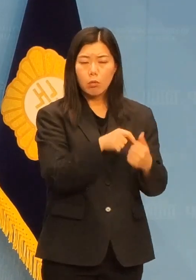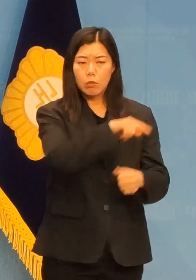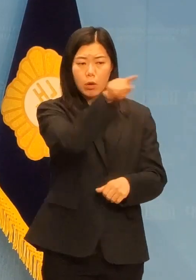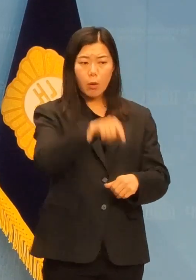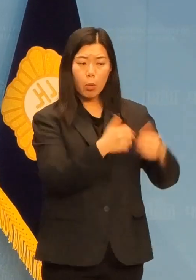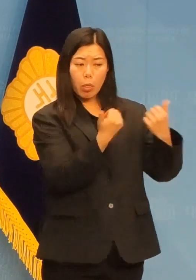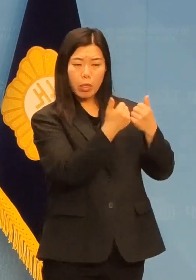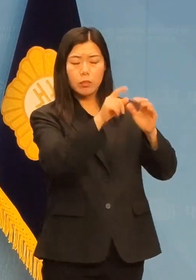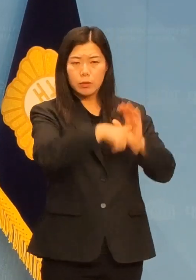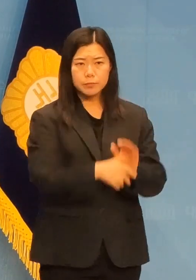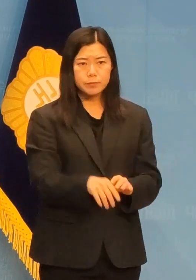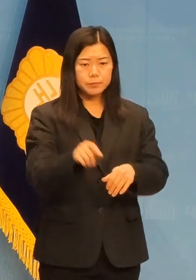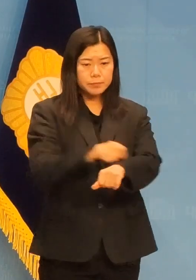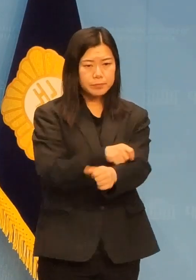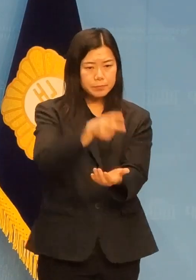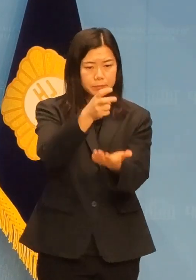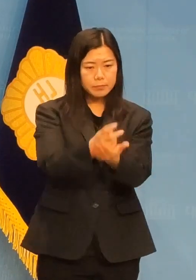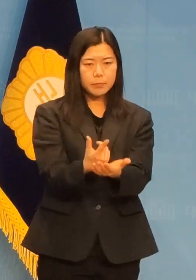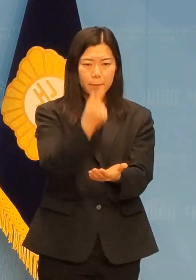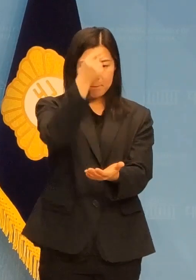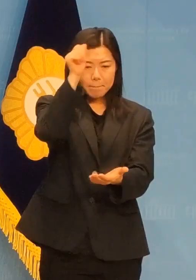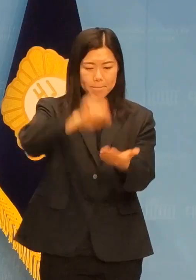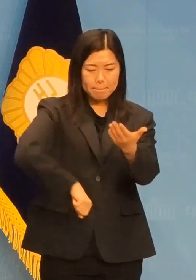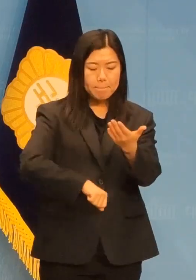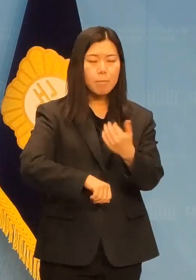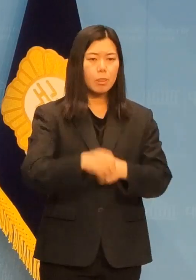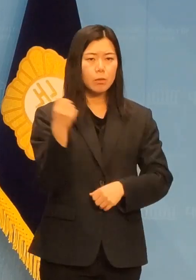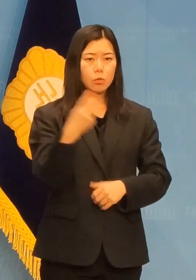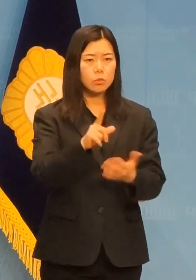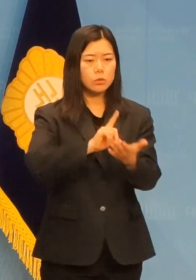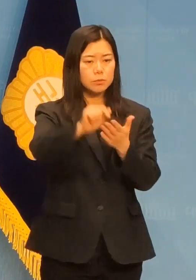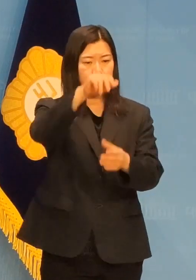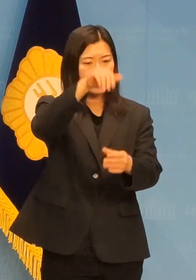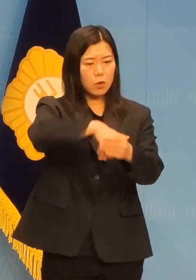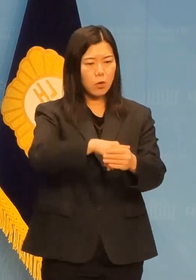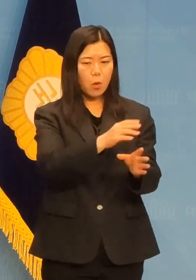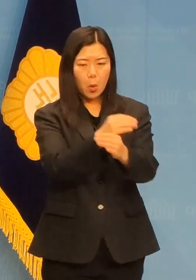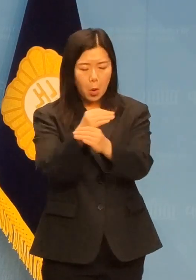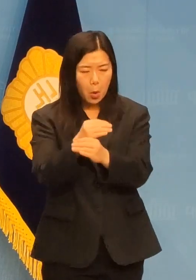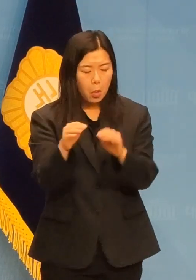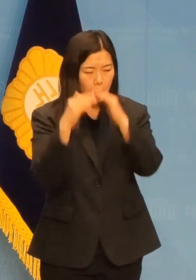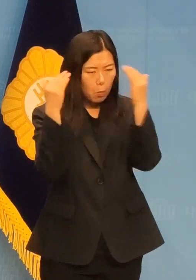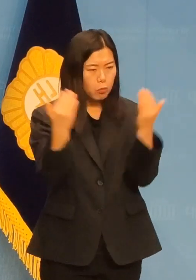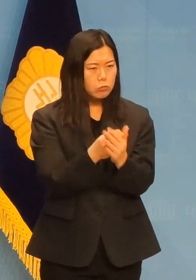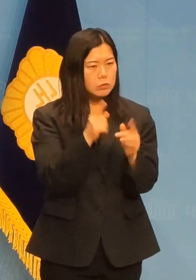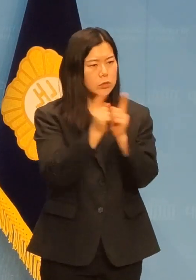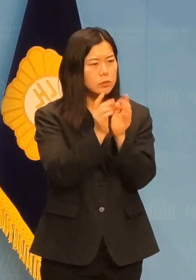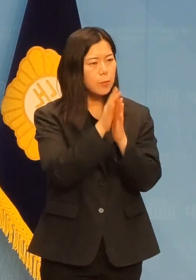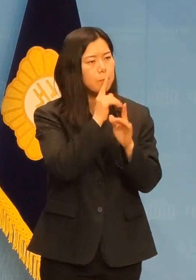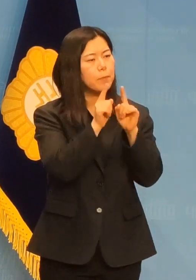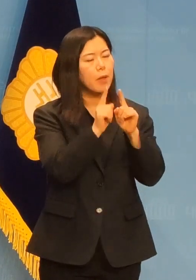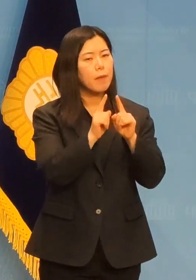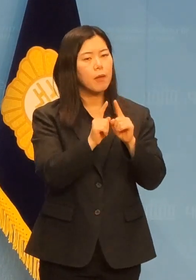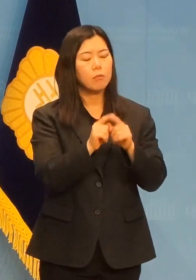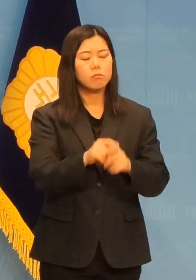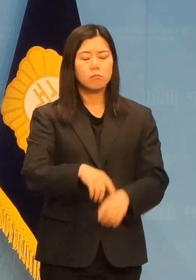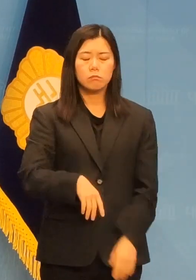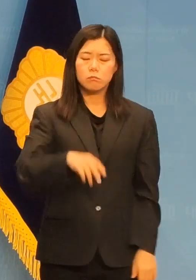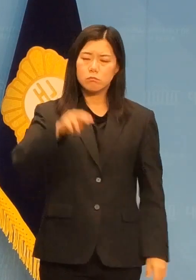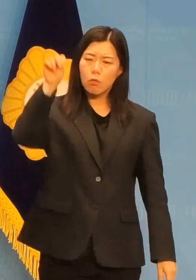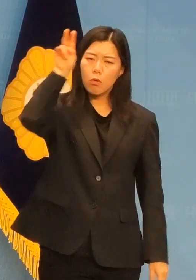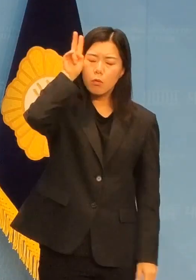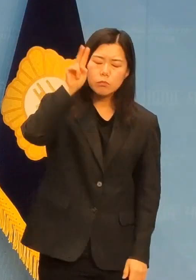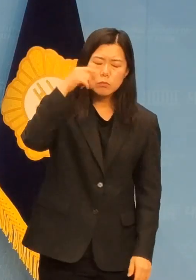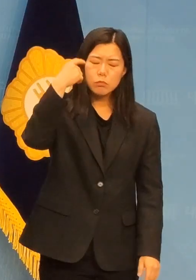오찬자리에서 특별법의 조속한 처리와 지방선거 일정까지 직접 거론하면서 갑작스럽게